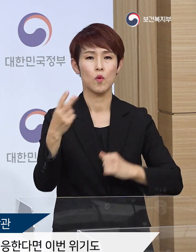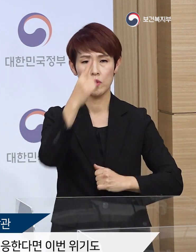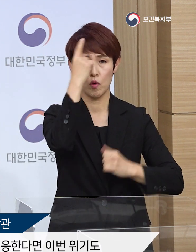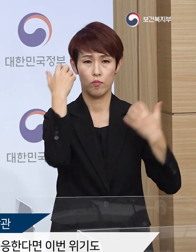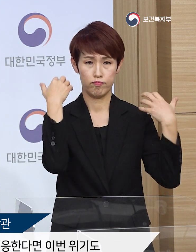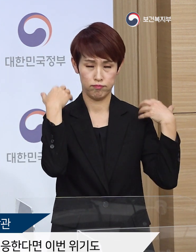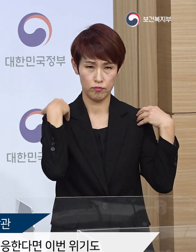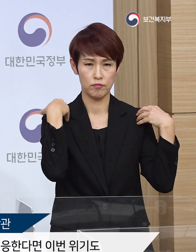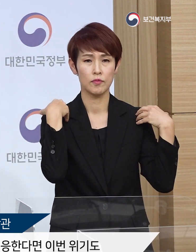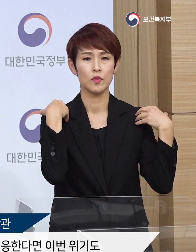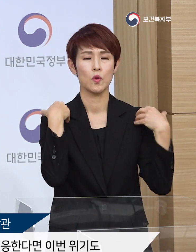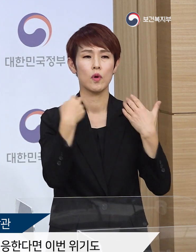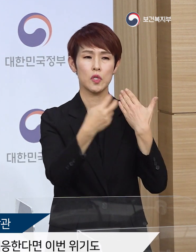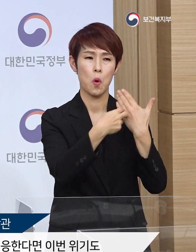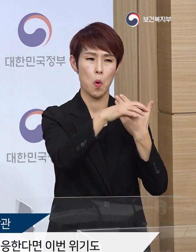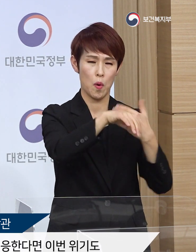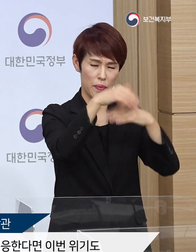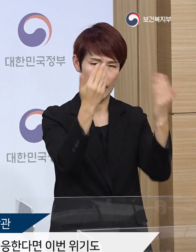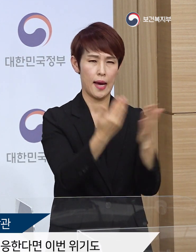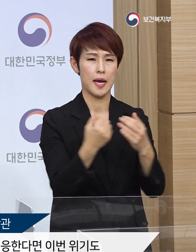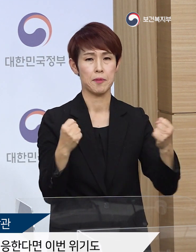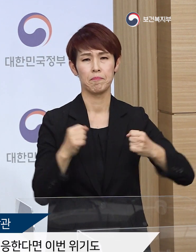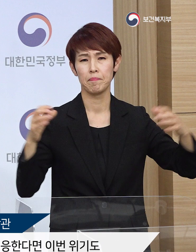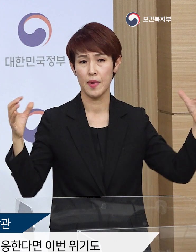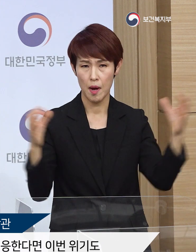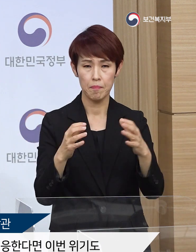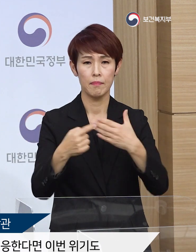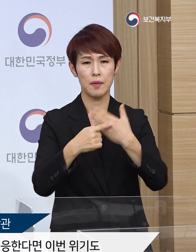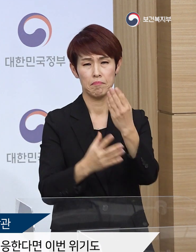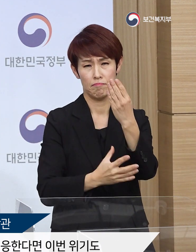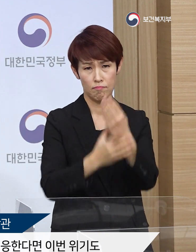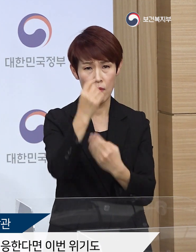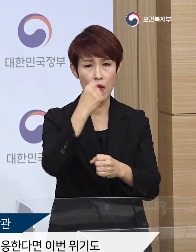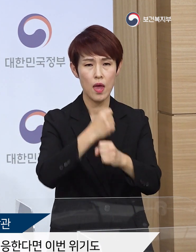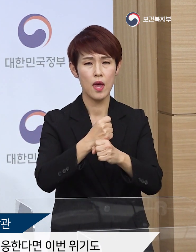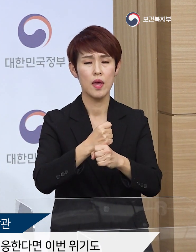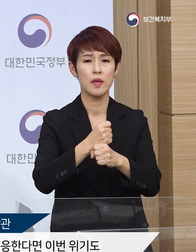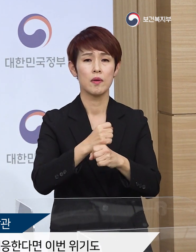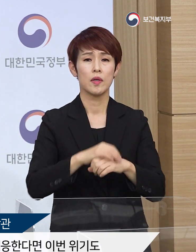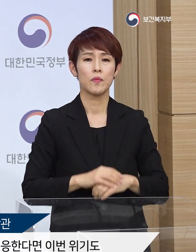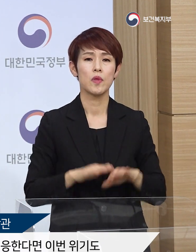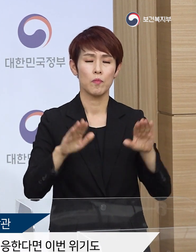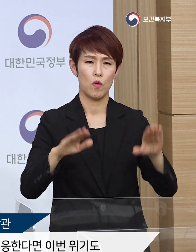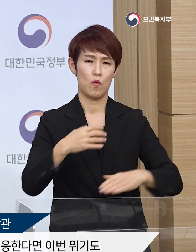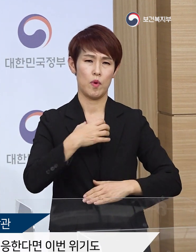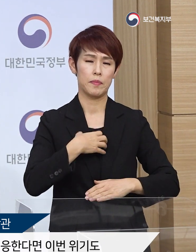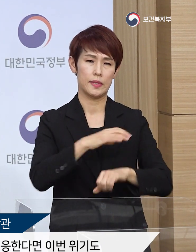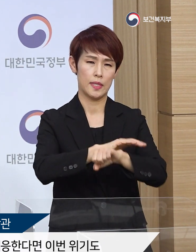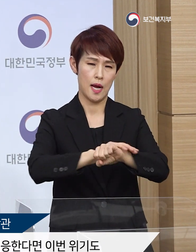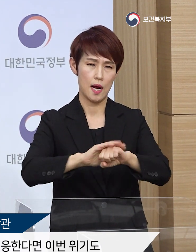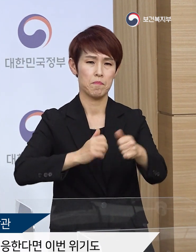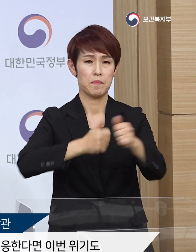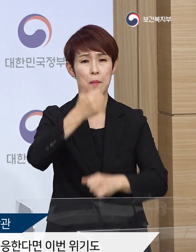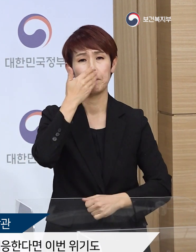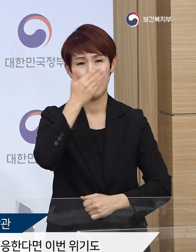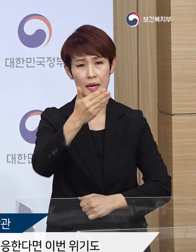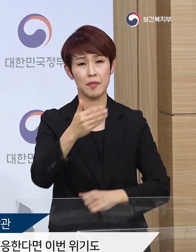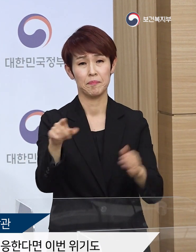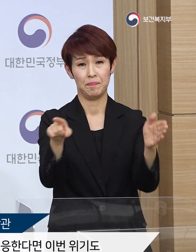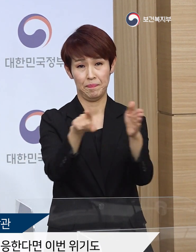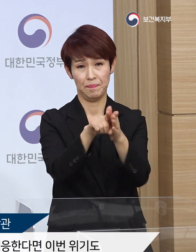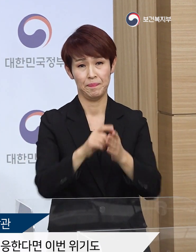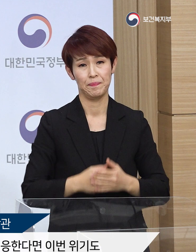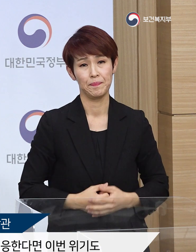정부와 국민, 의료계 모두가 협력하여 한마음으로 대응한다면 이번 위기도 안전하게 극복할 수 있을 것이라 굳게